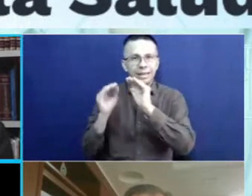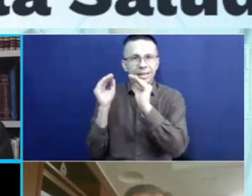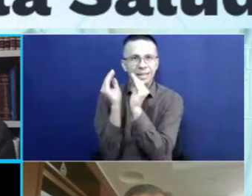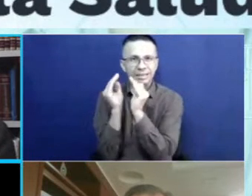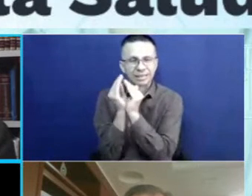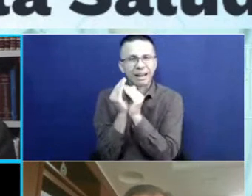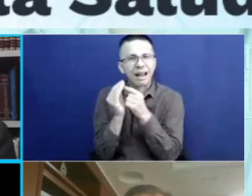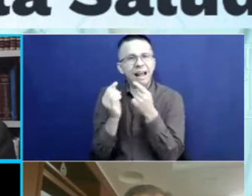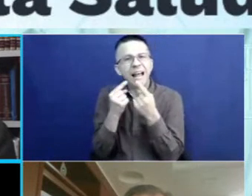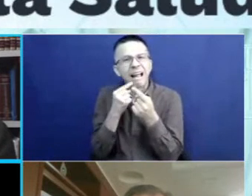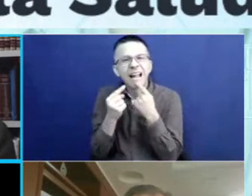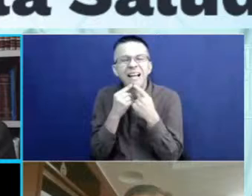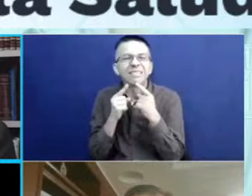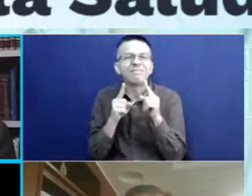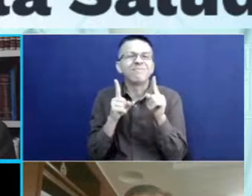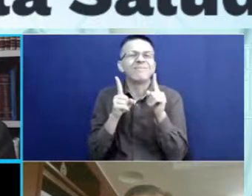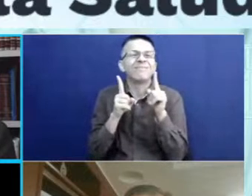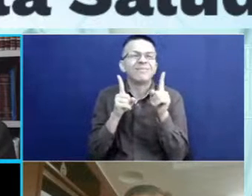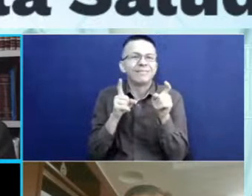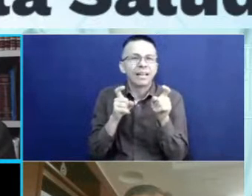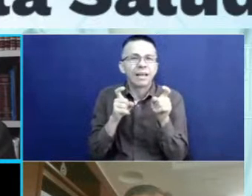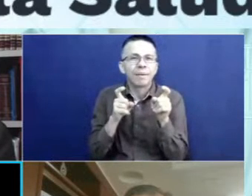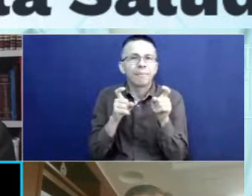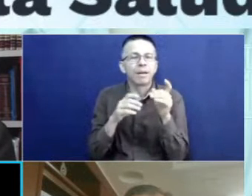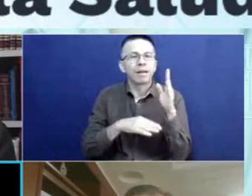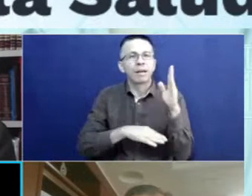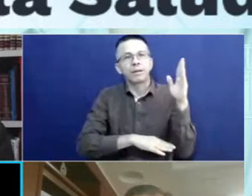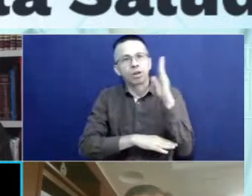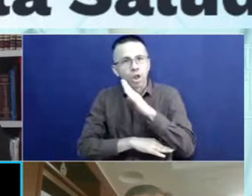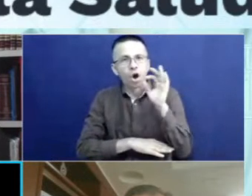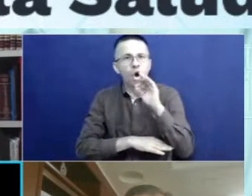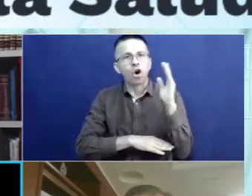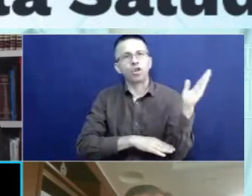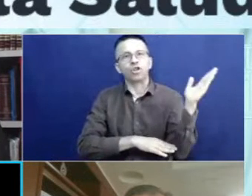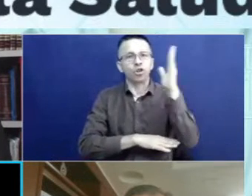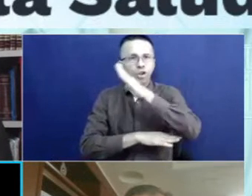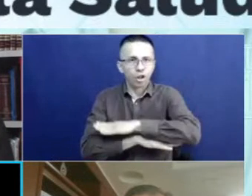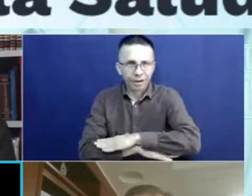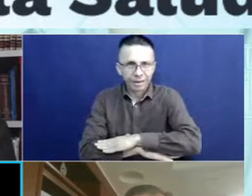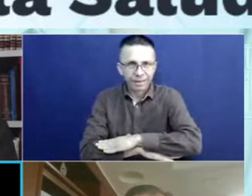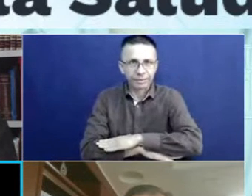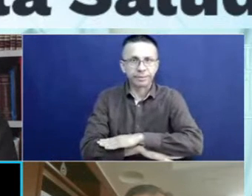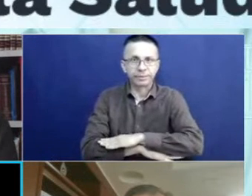jornada continua y la media jornada. Entonces, hasta ahora